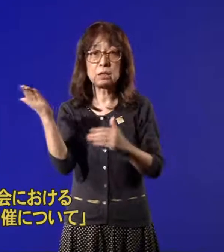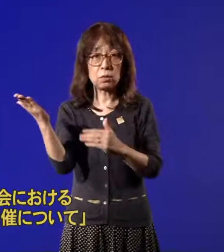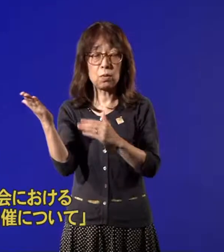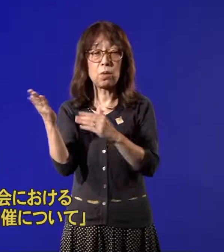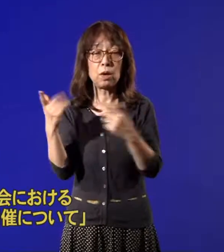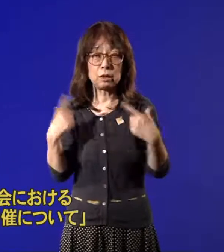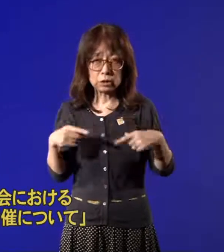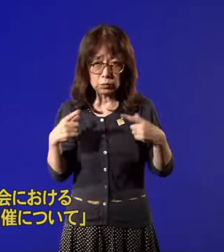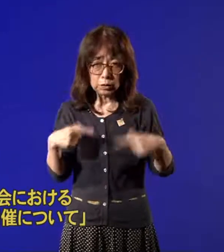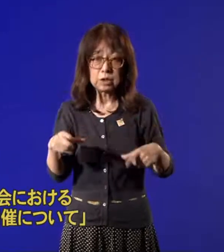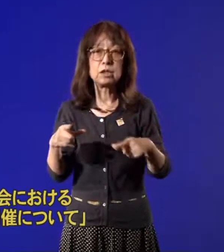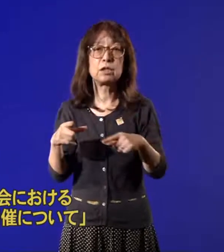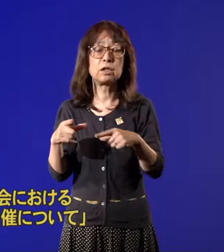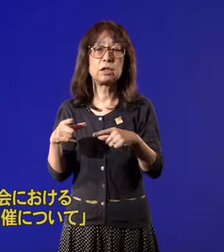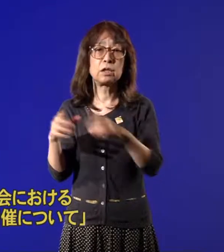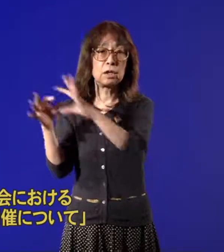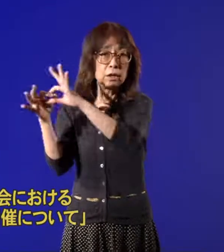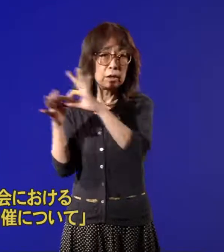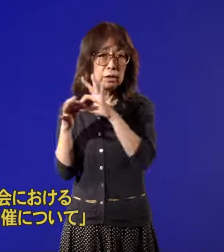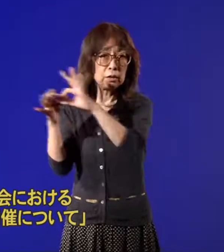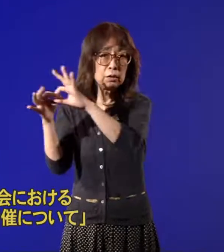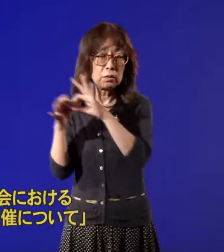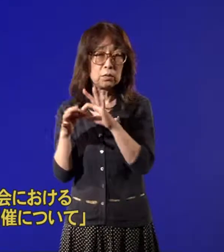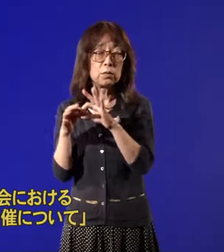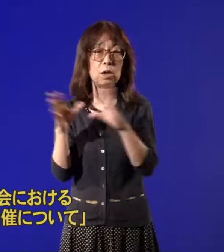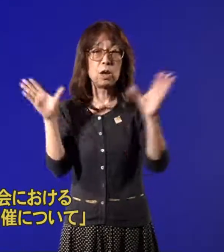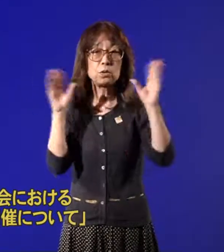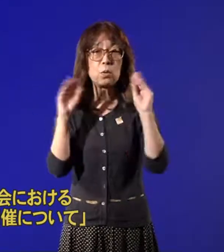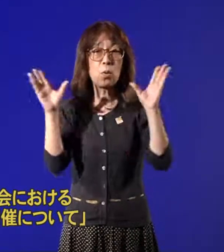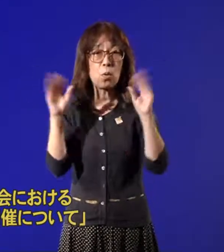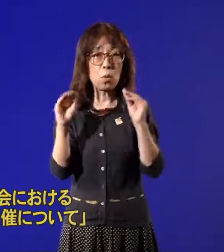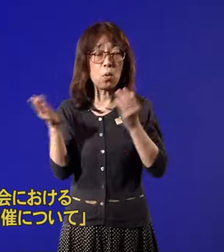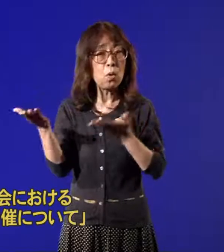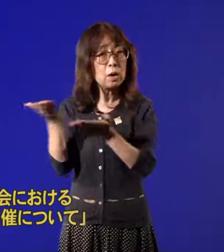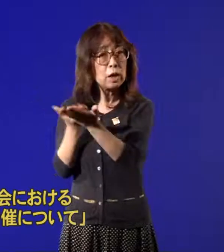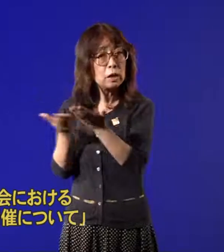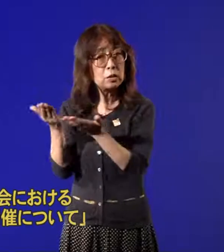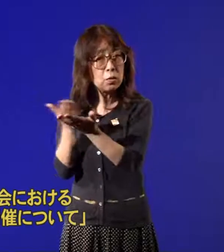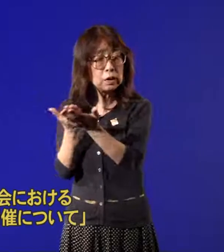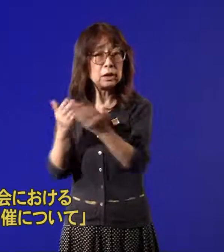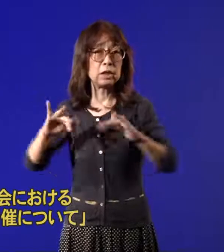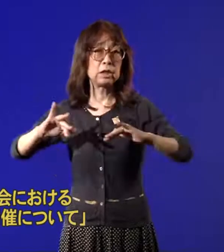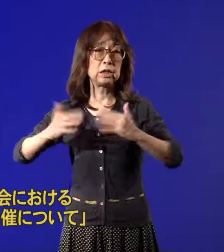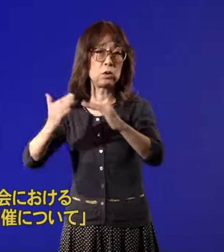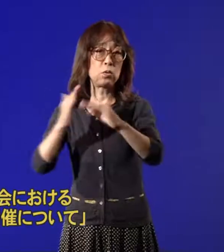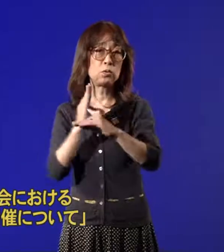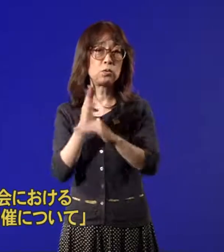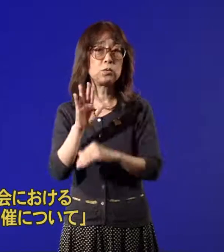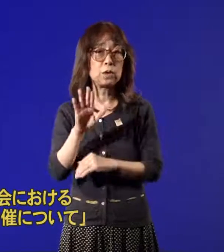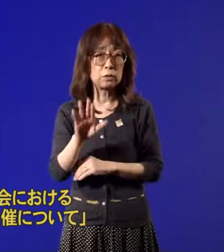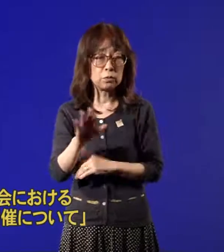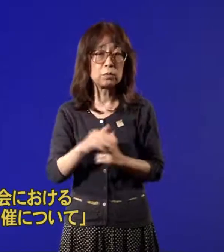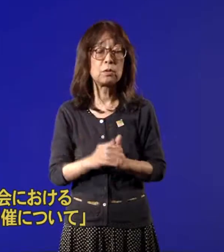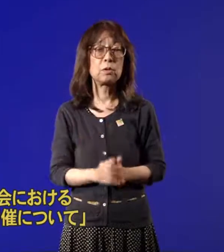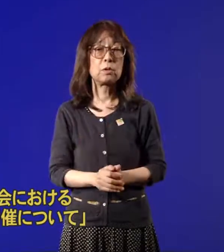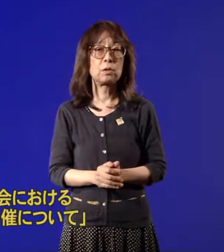次、いろいろな情報をやり取り議論をしている状況にあります。まあ、そういう意味